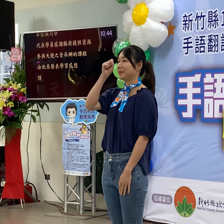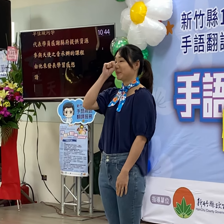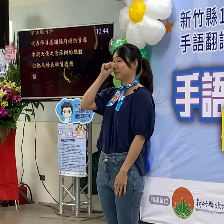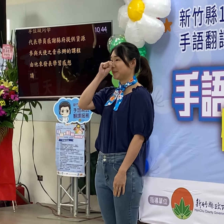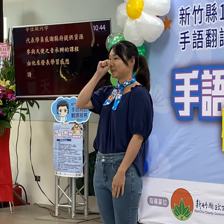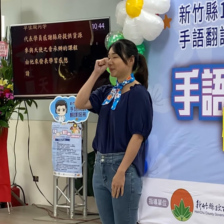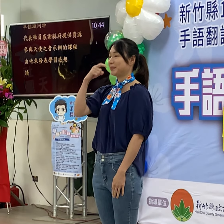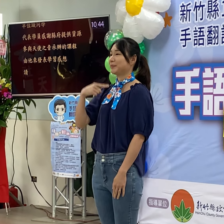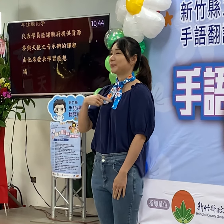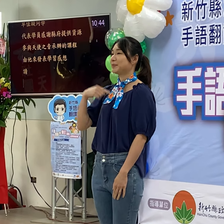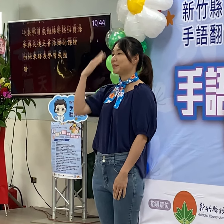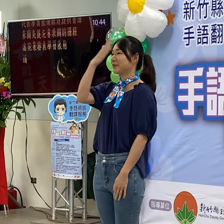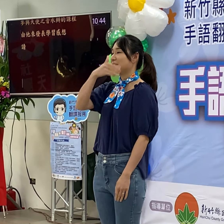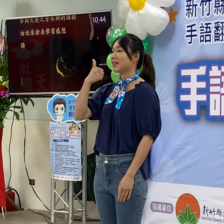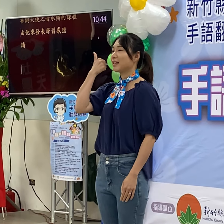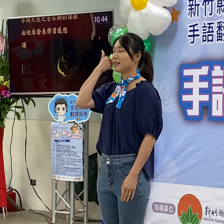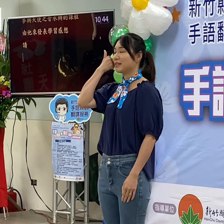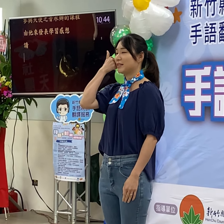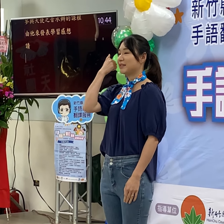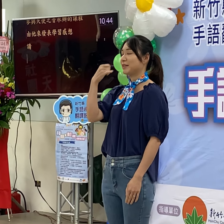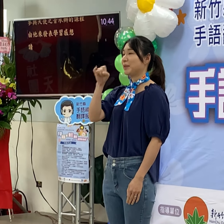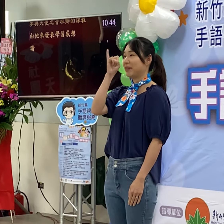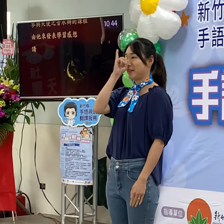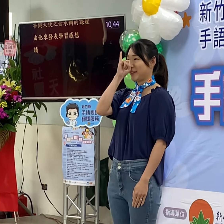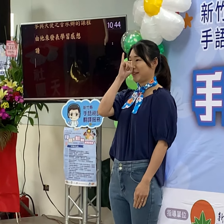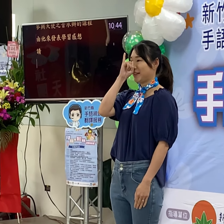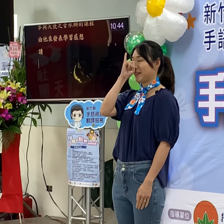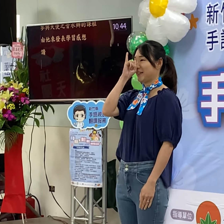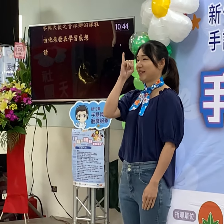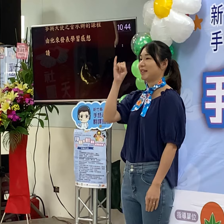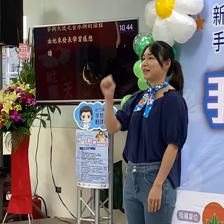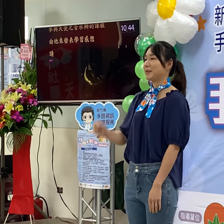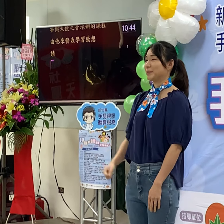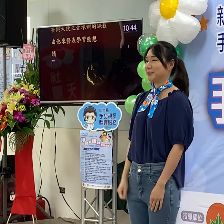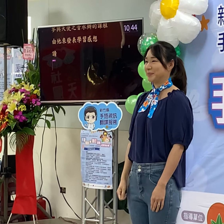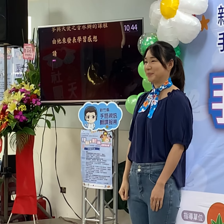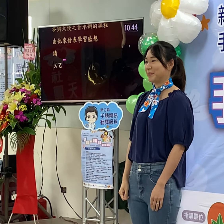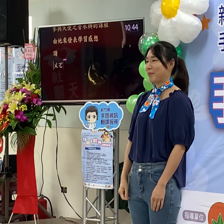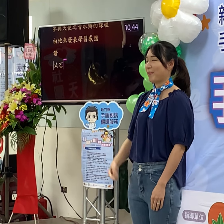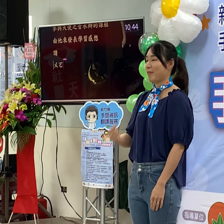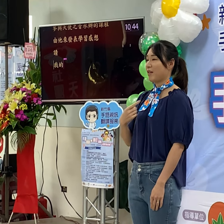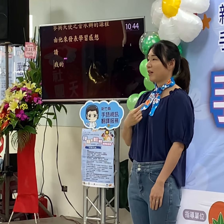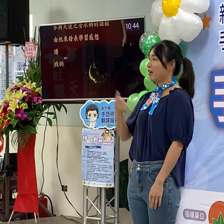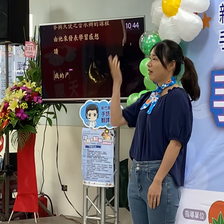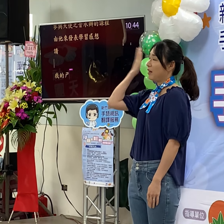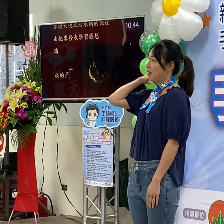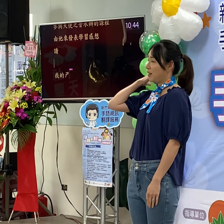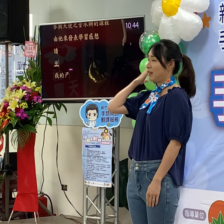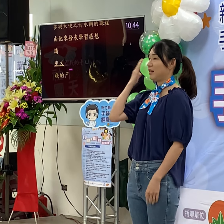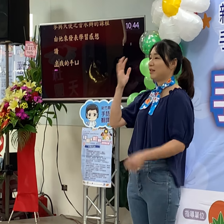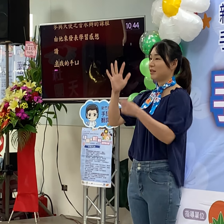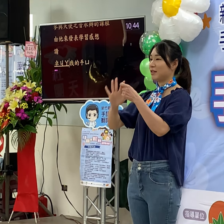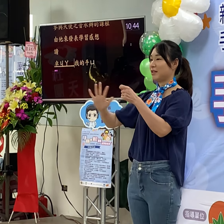大家好，我的手笔只是家里。我高中的时